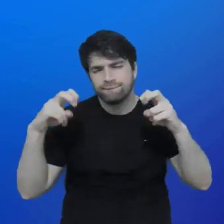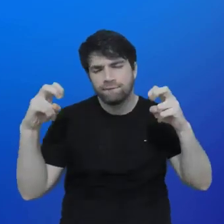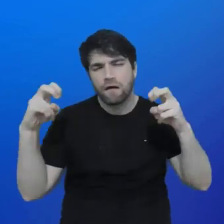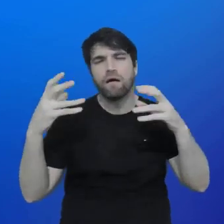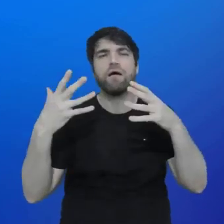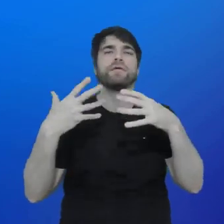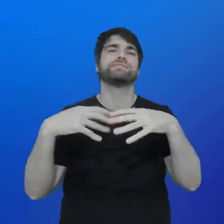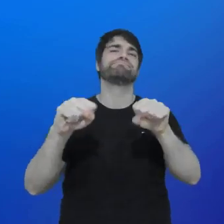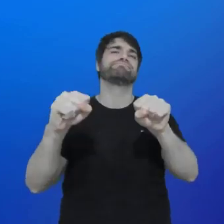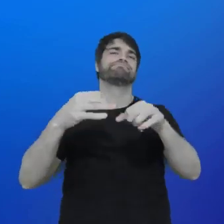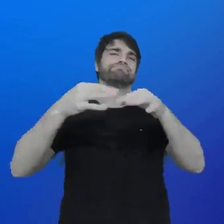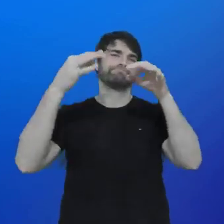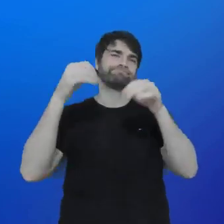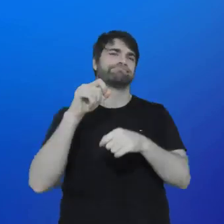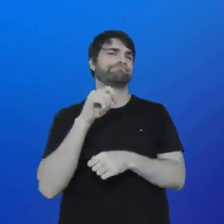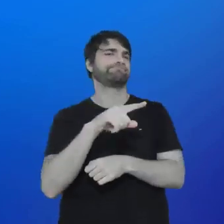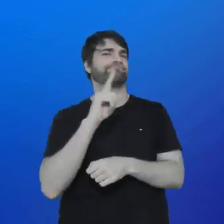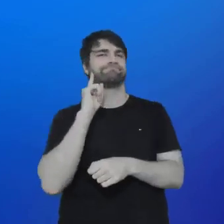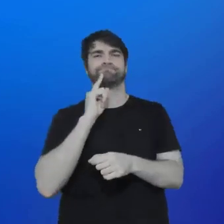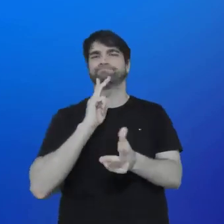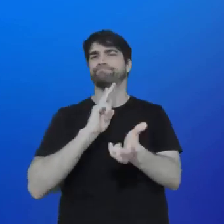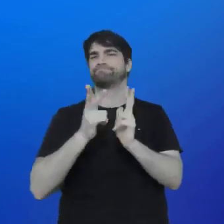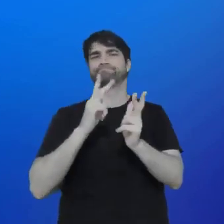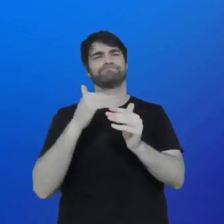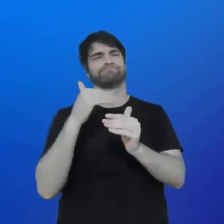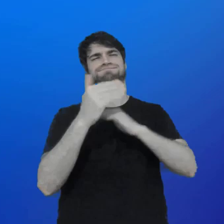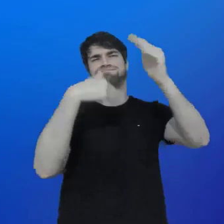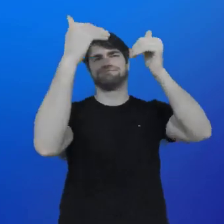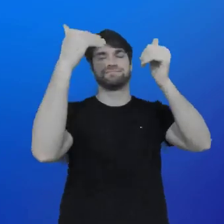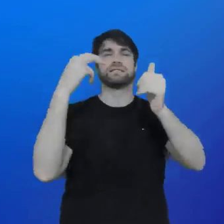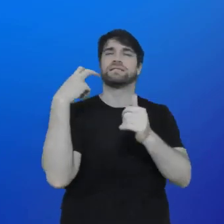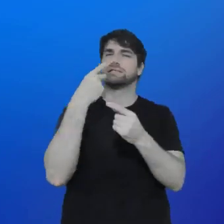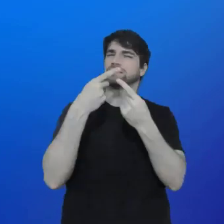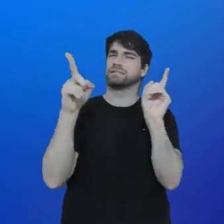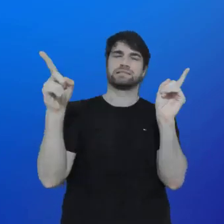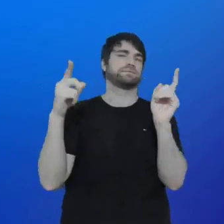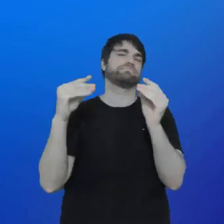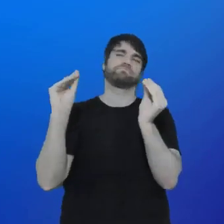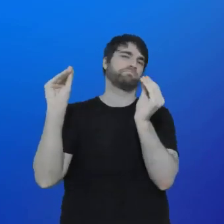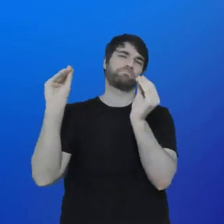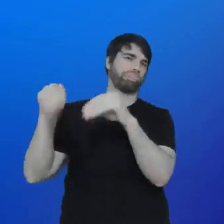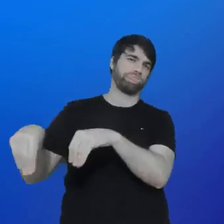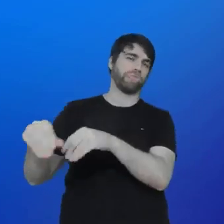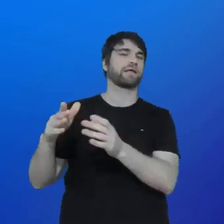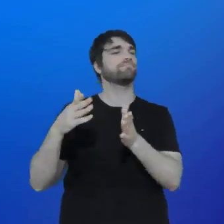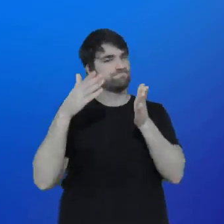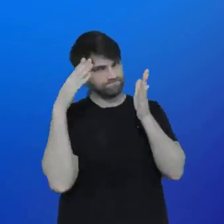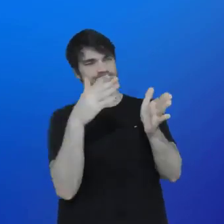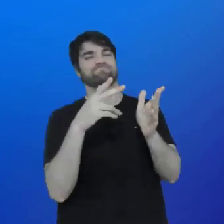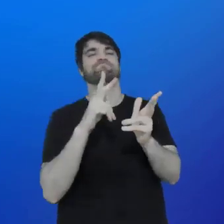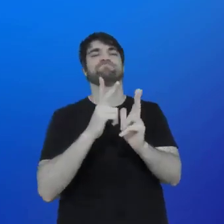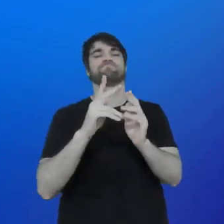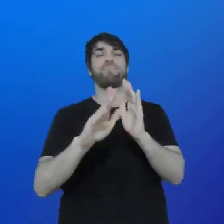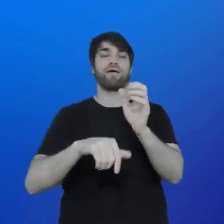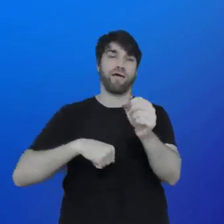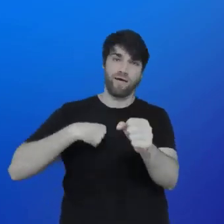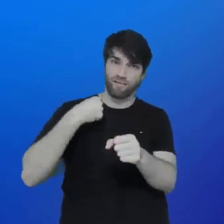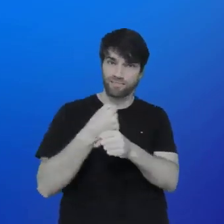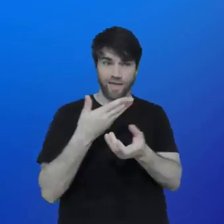que esta era una lengua como cualquier otra y que era propia de las personas sordas. De allí en más se pudo desarrollar. Se dejó de lado el oralismo y se puso el foco en la